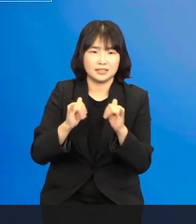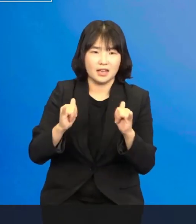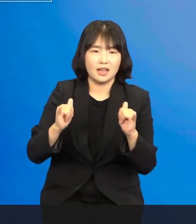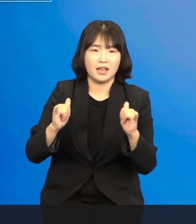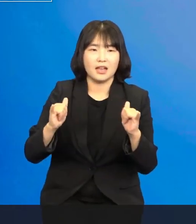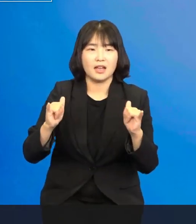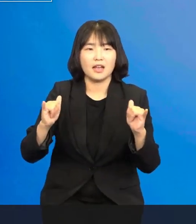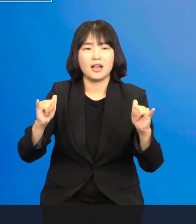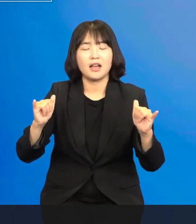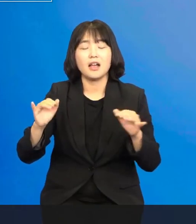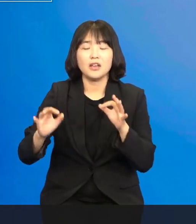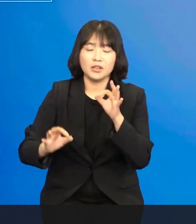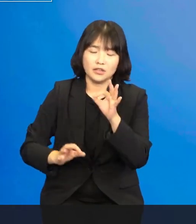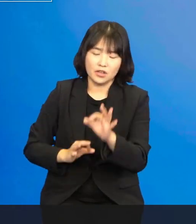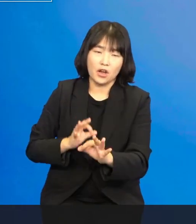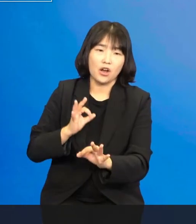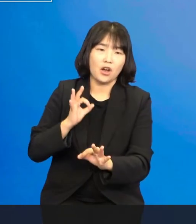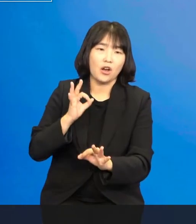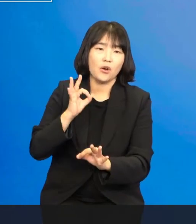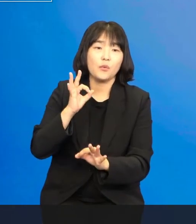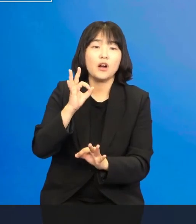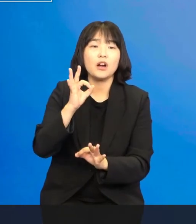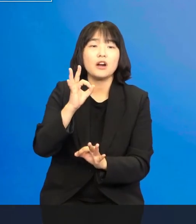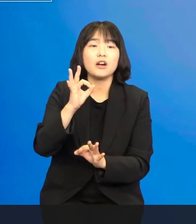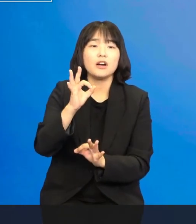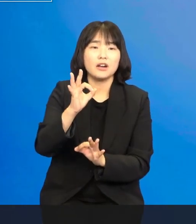따라가는 자 영원한 나라